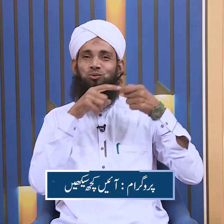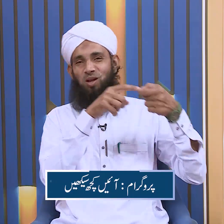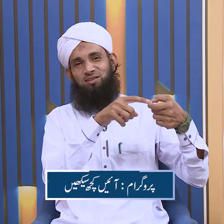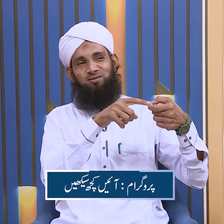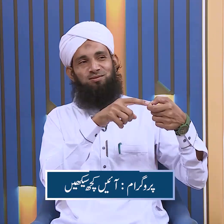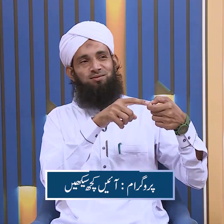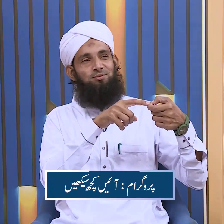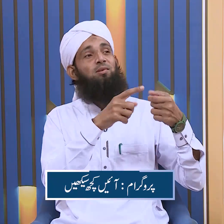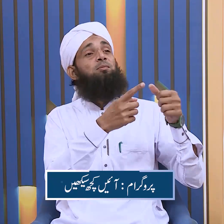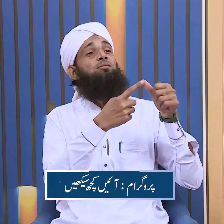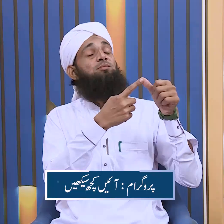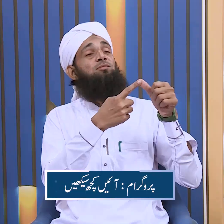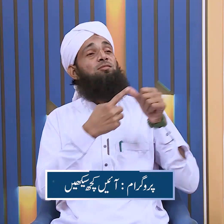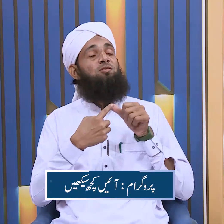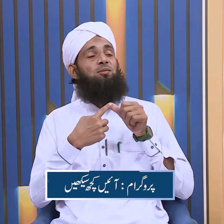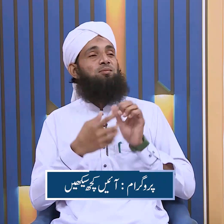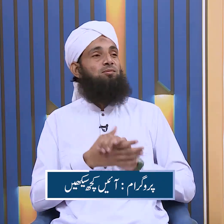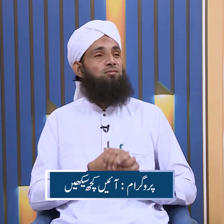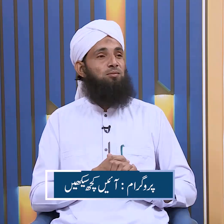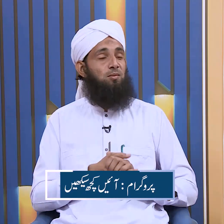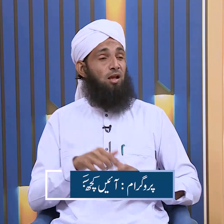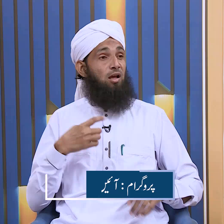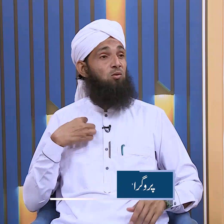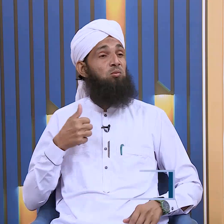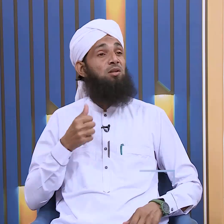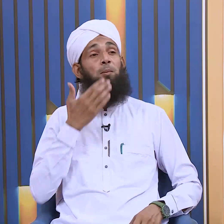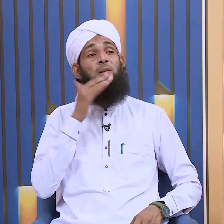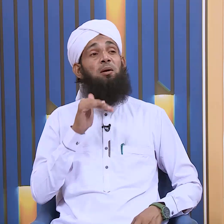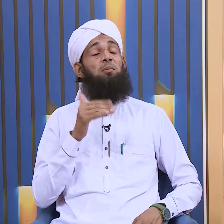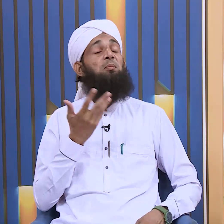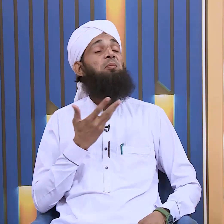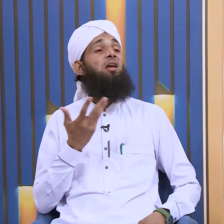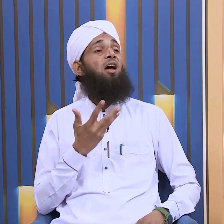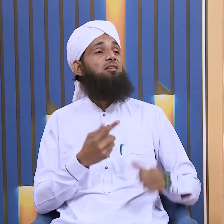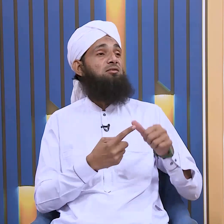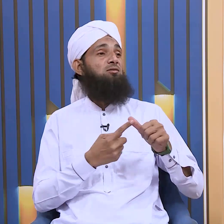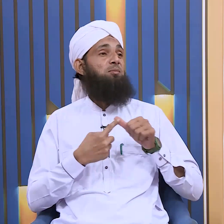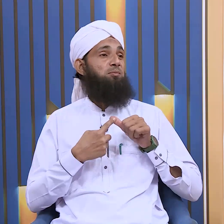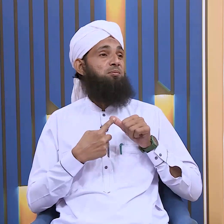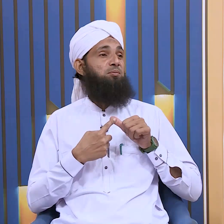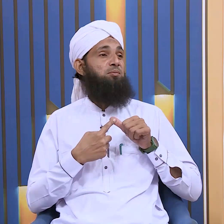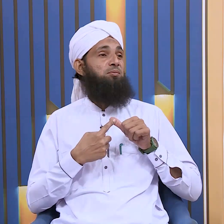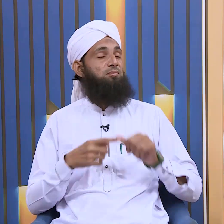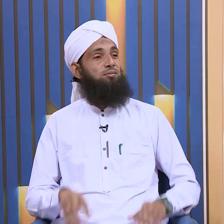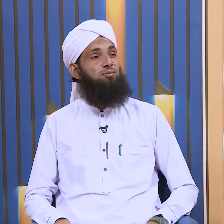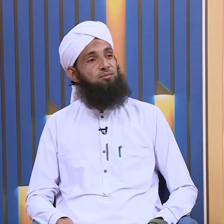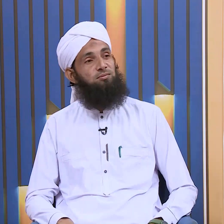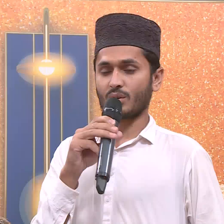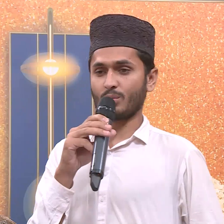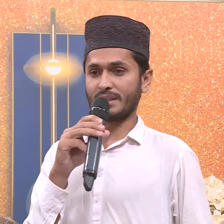وہ بتائیے کہ حب جاہ کیا ہے؟ ویسے حب جاہ کسے کہتے ہیں؟ جی بتائیے۔ حب جاہ